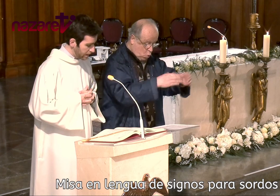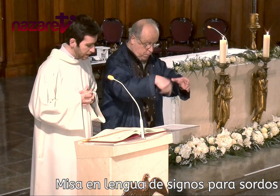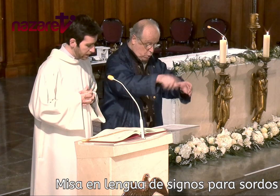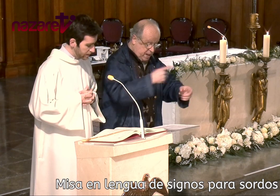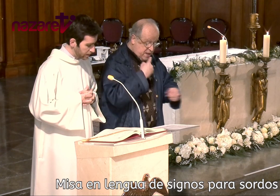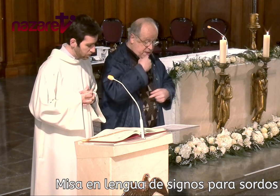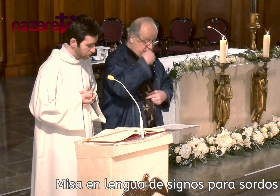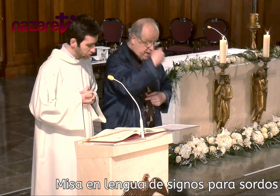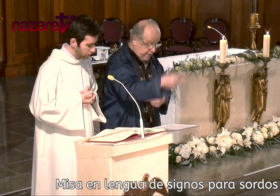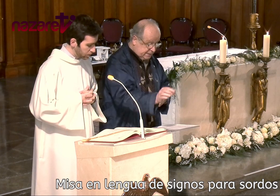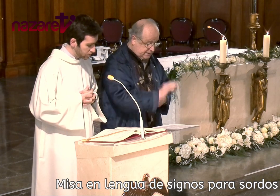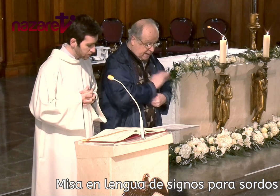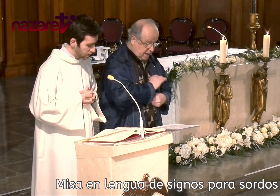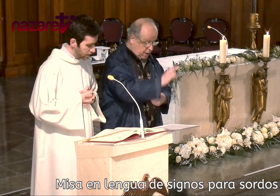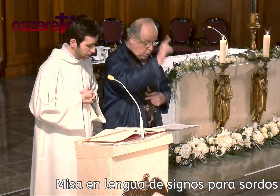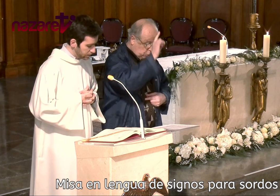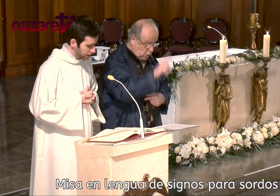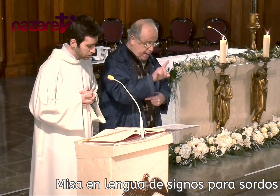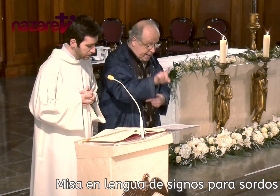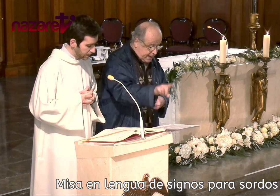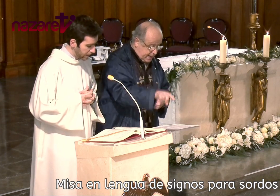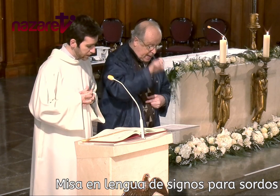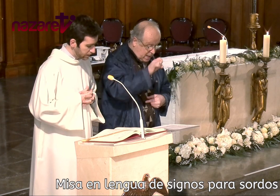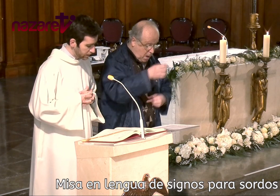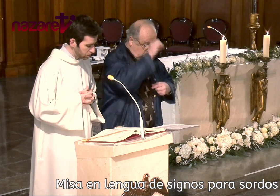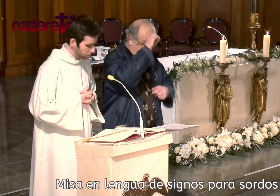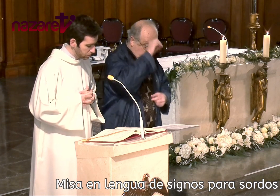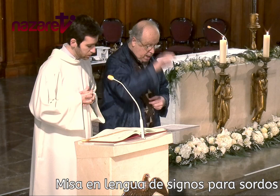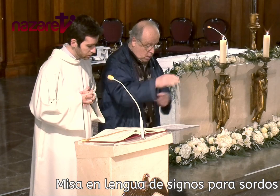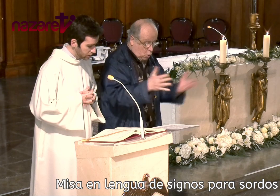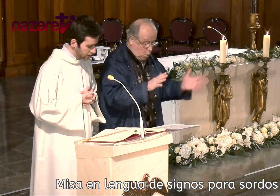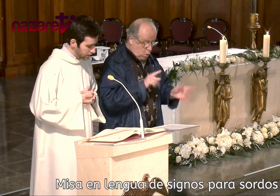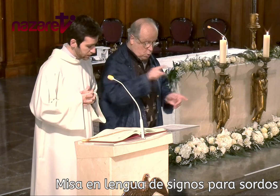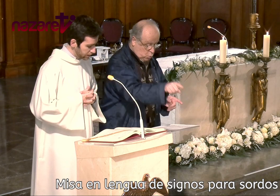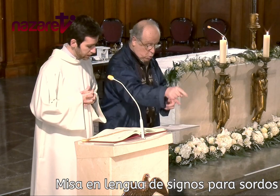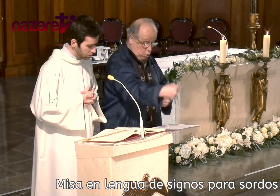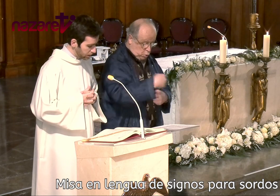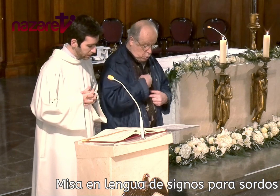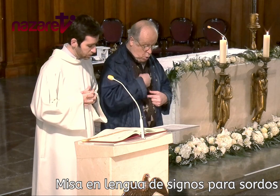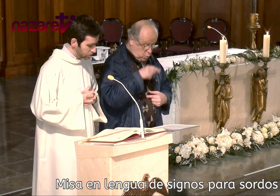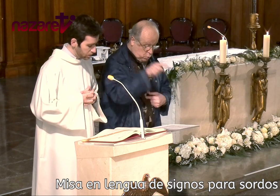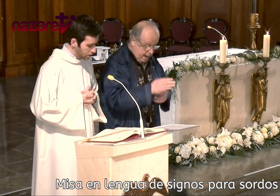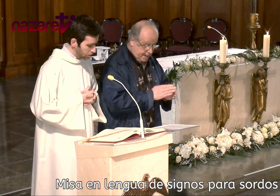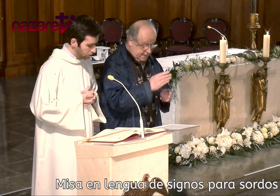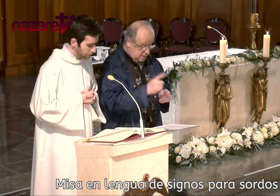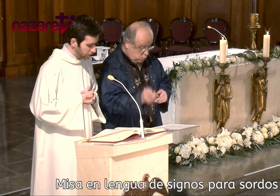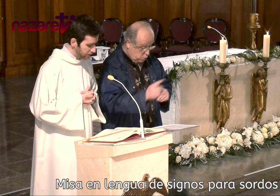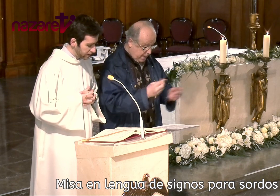el señor tu dios que suscitará de entre los tuyos de entre tus hermanos un profeta